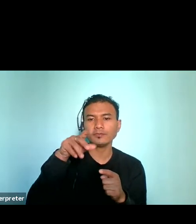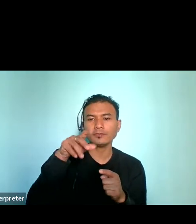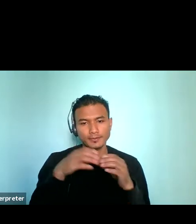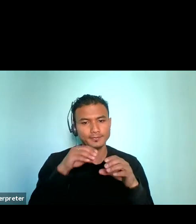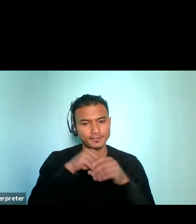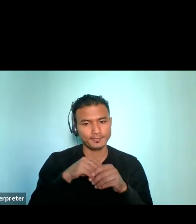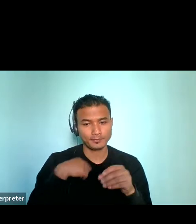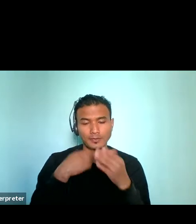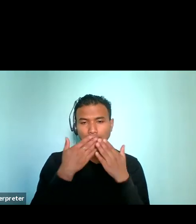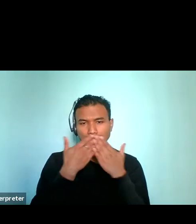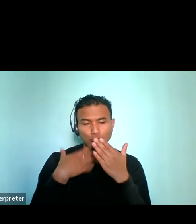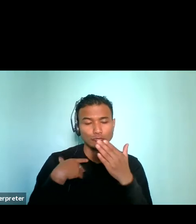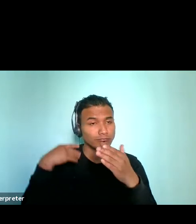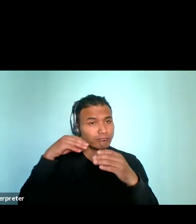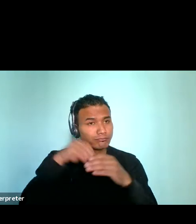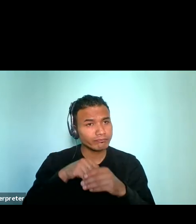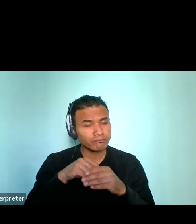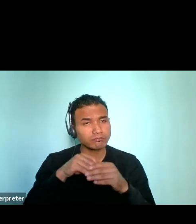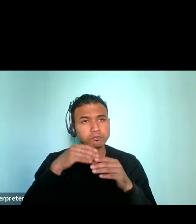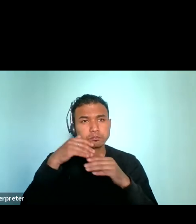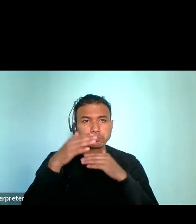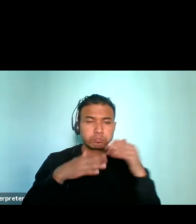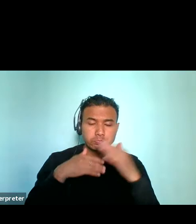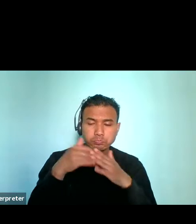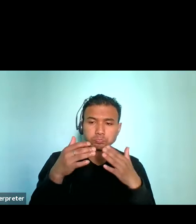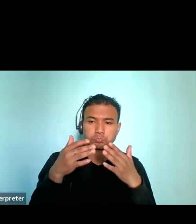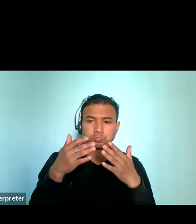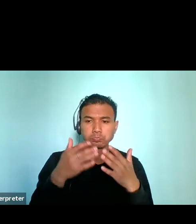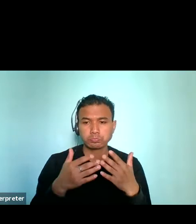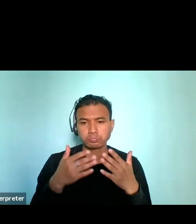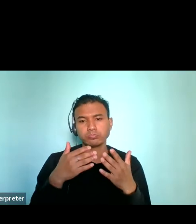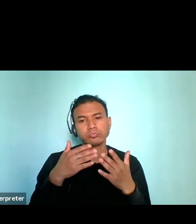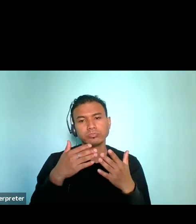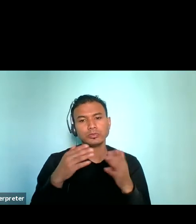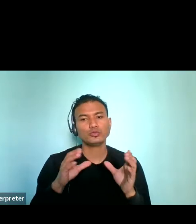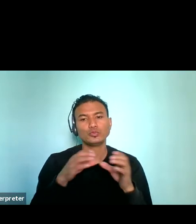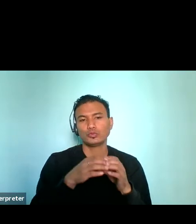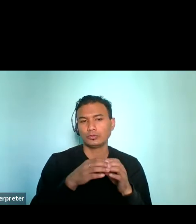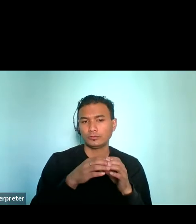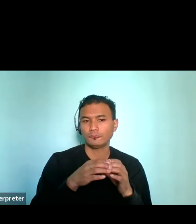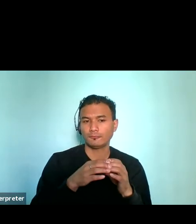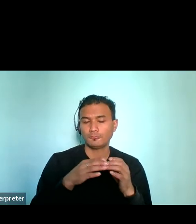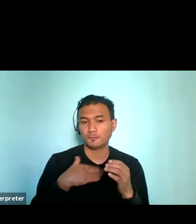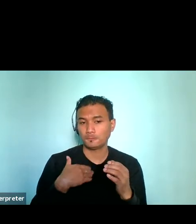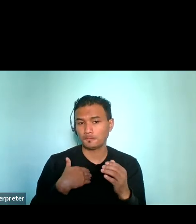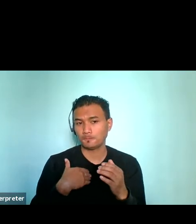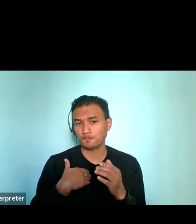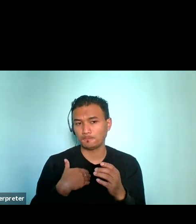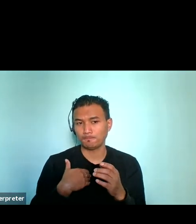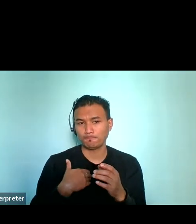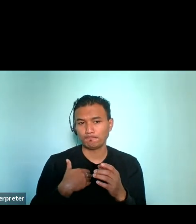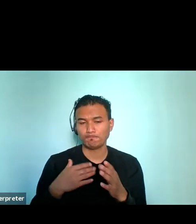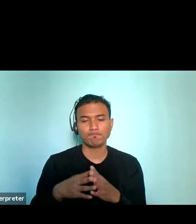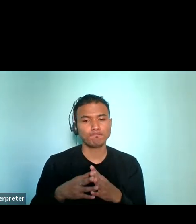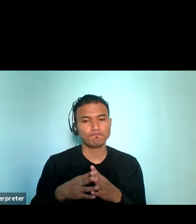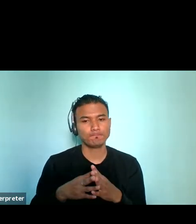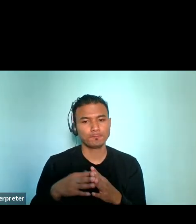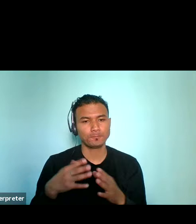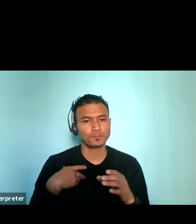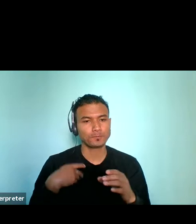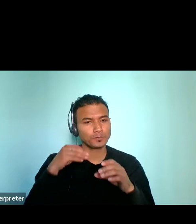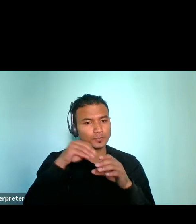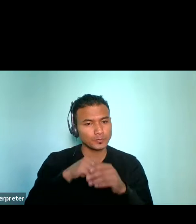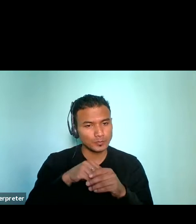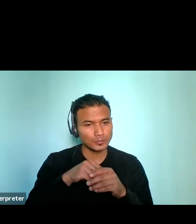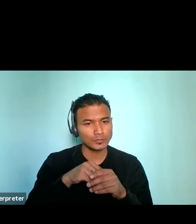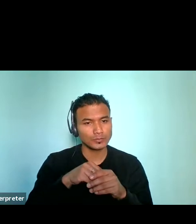perguruan tinggi, saya ikut terlibat aktif mendampingi petani, melakukan pendidikan dan